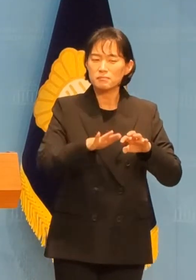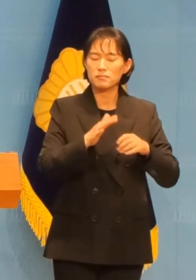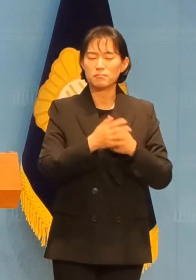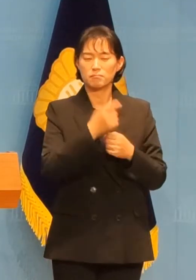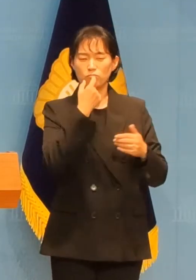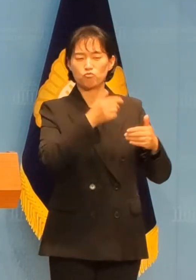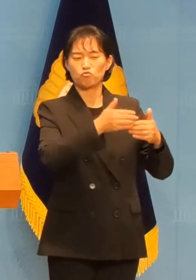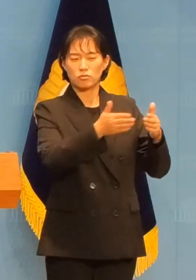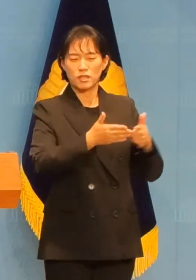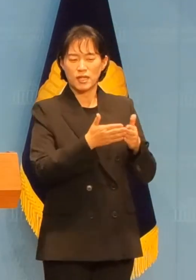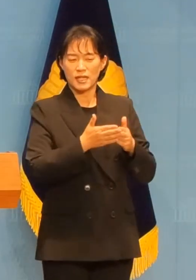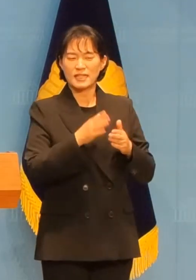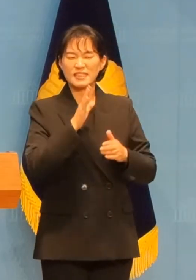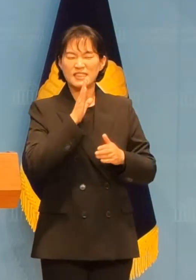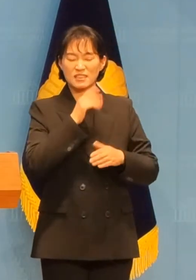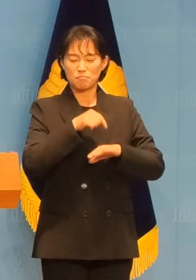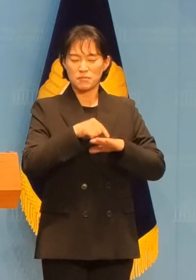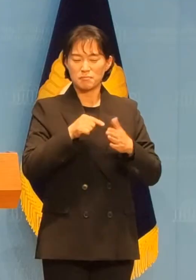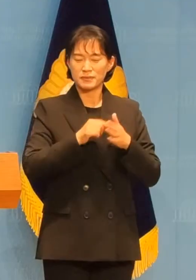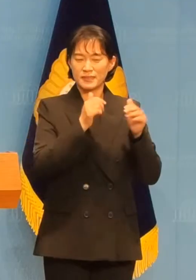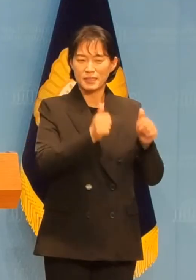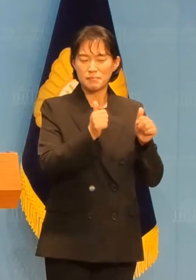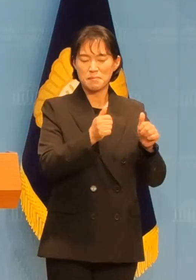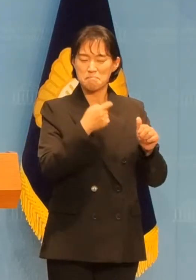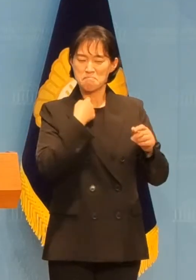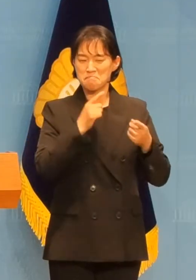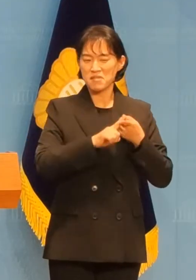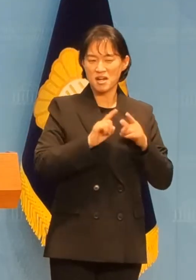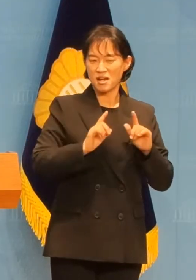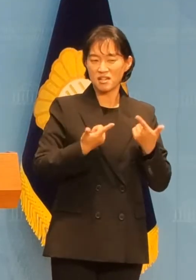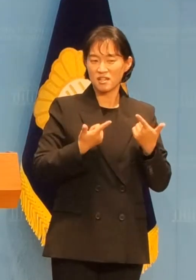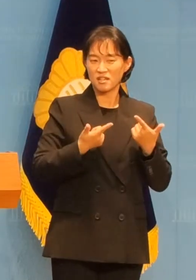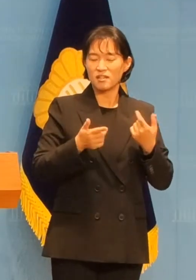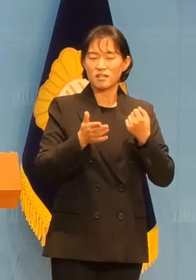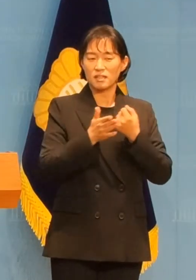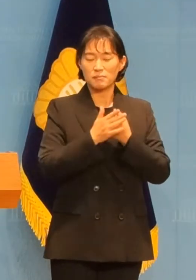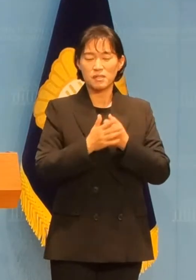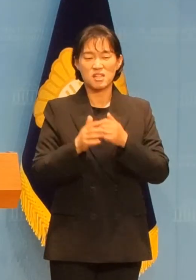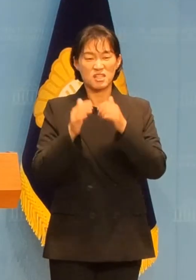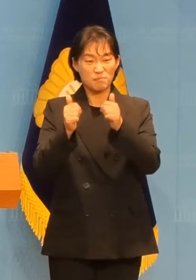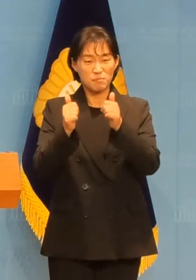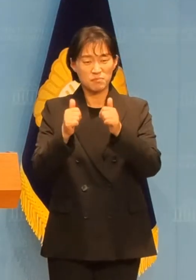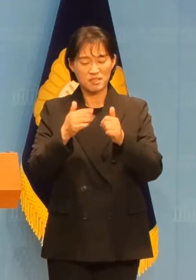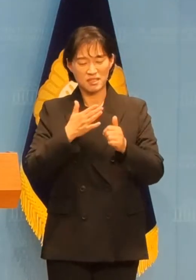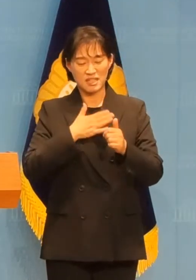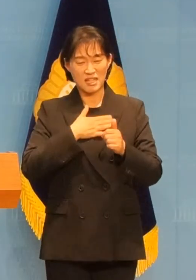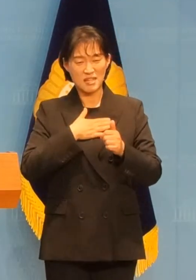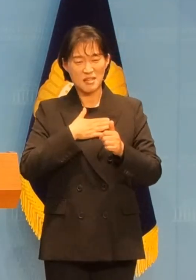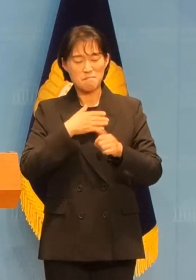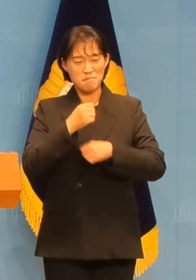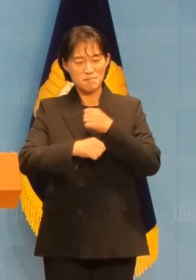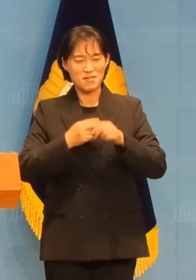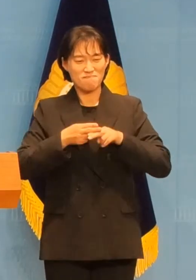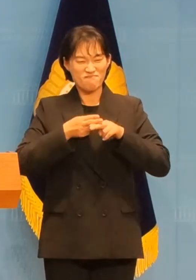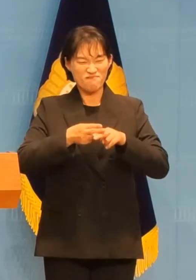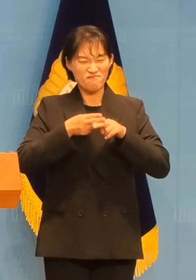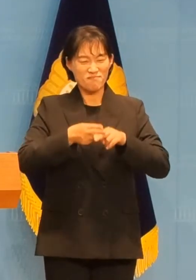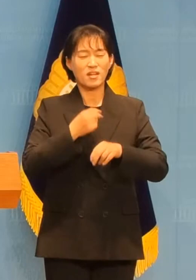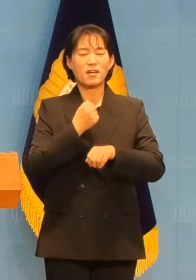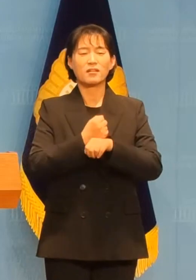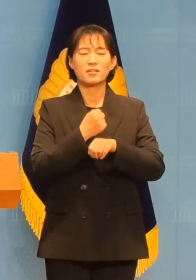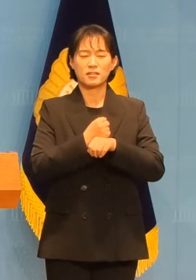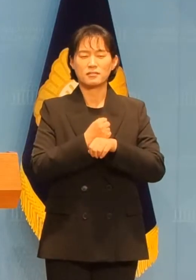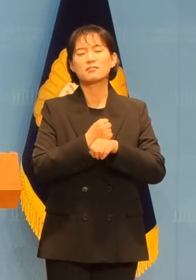민주당의 본심은 재판이 마음에 들지 않으니 사법부를 자신들 입맛에 맞게